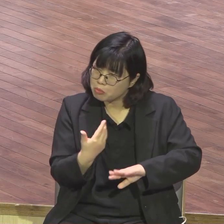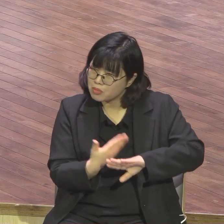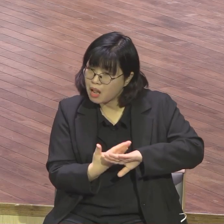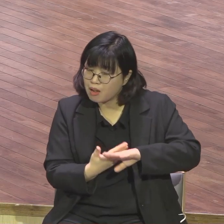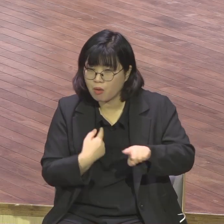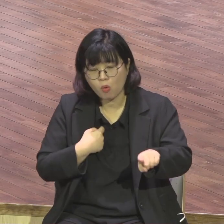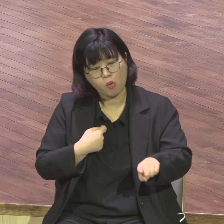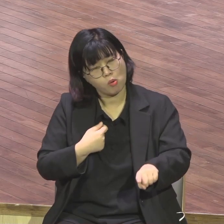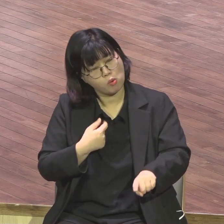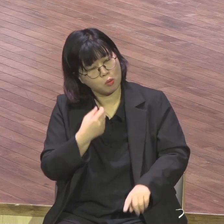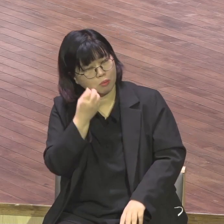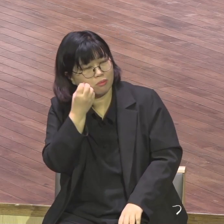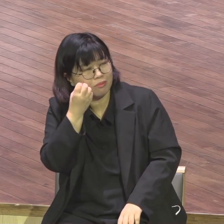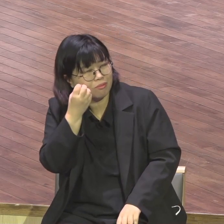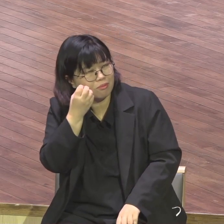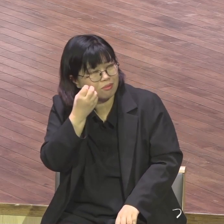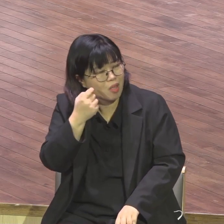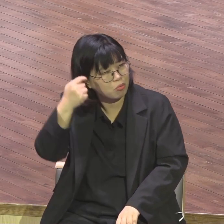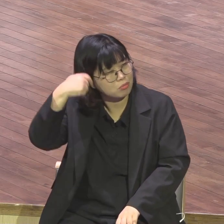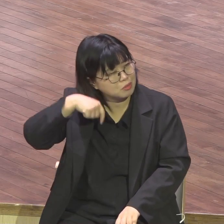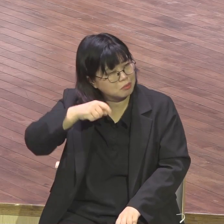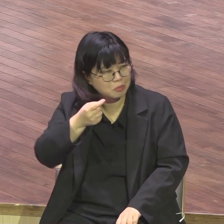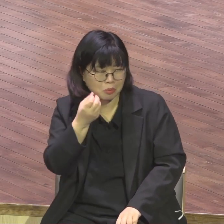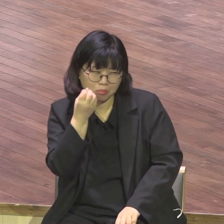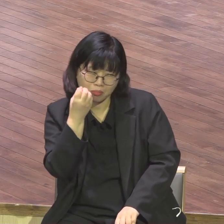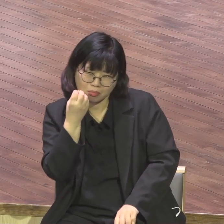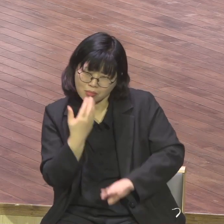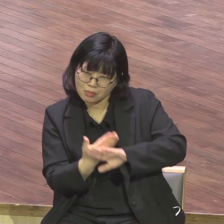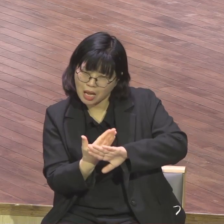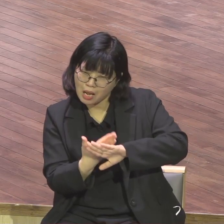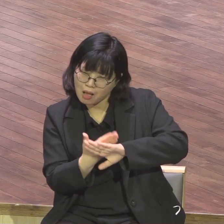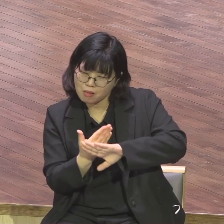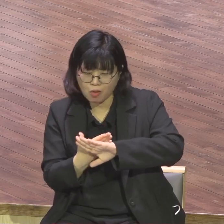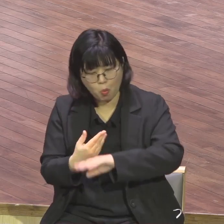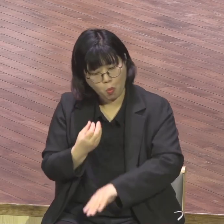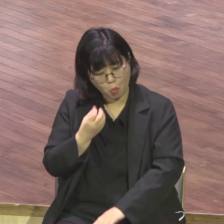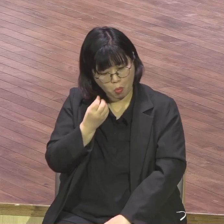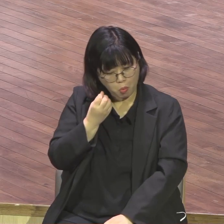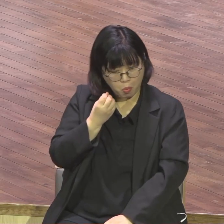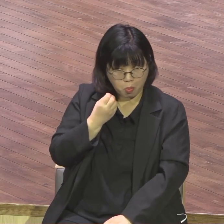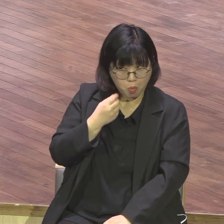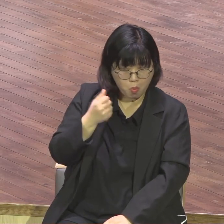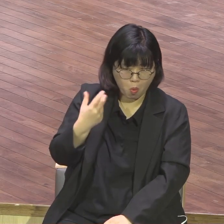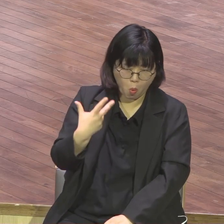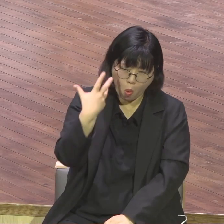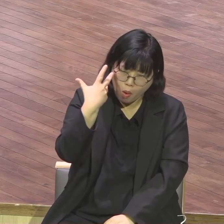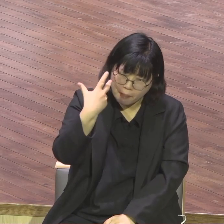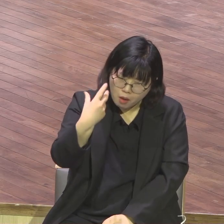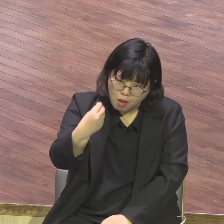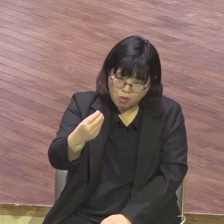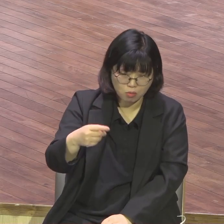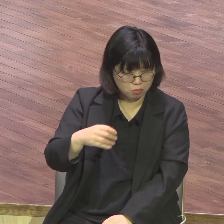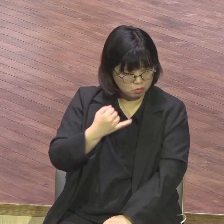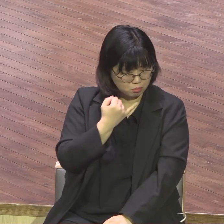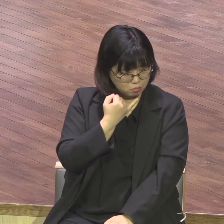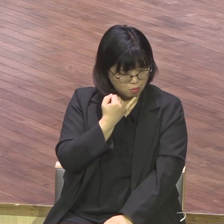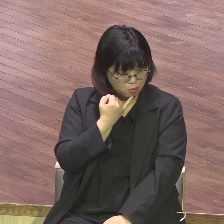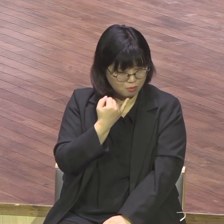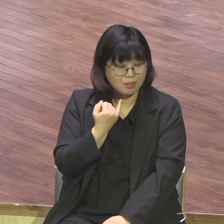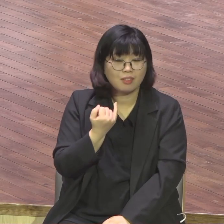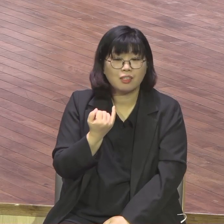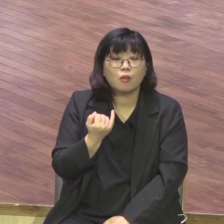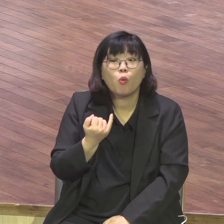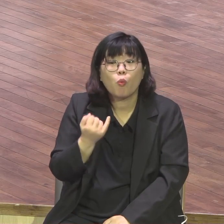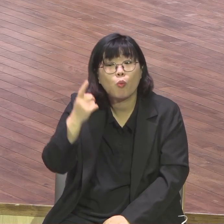체험한 사람이에요. 10년 전에, 20년 전에, 30년 전에 믿을 때나 안 믿을 때나 똑같네.